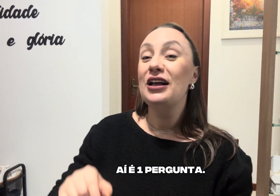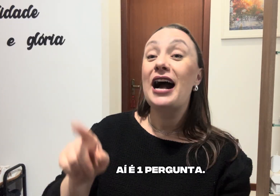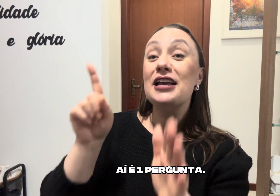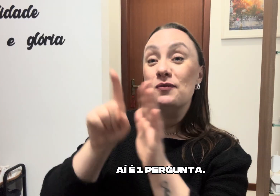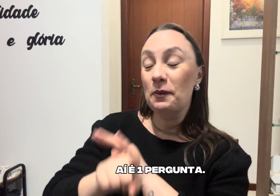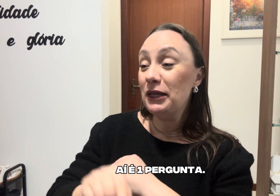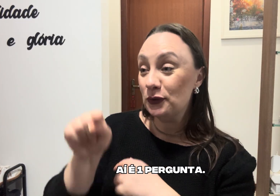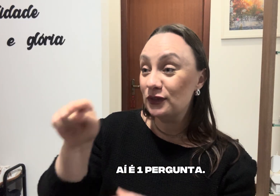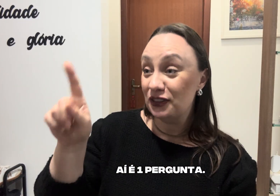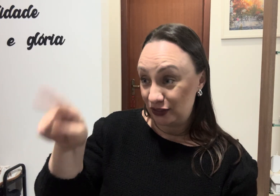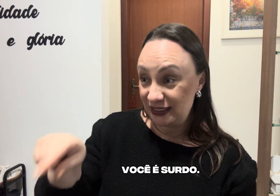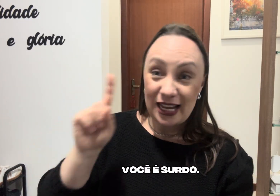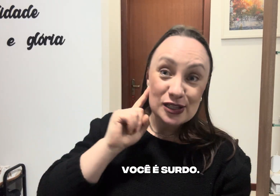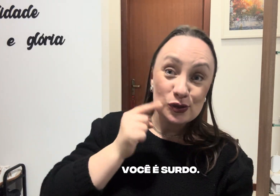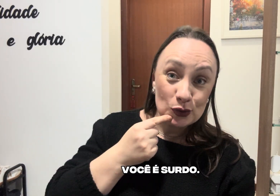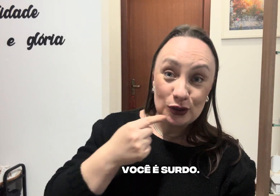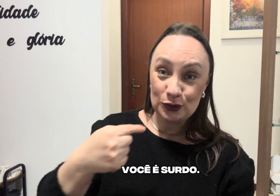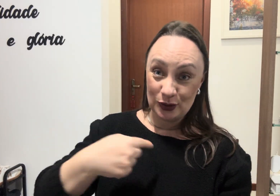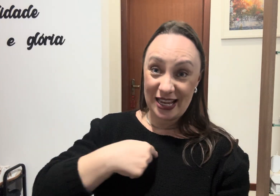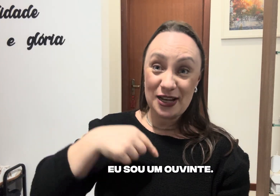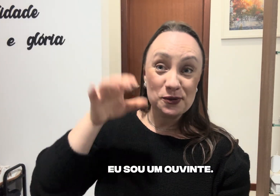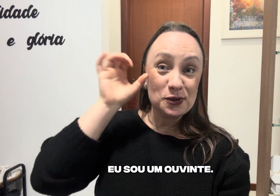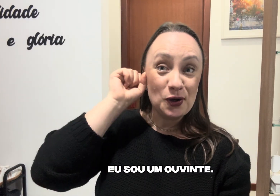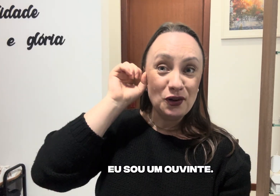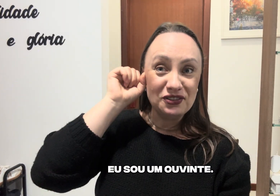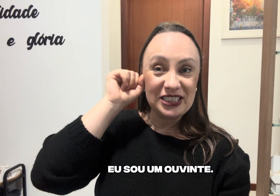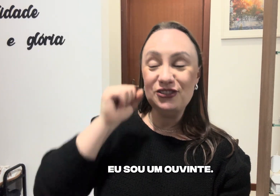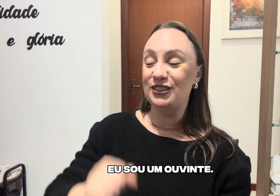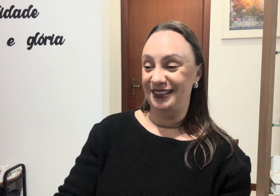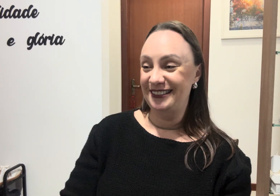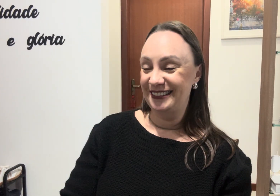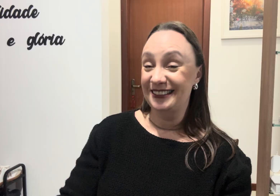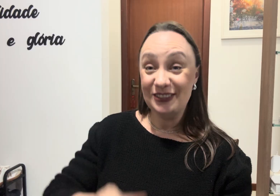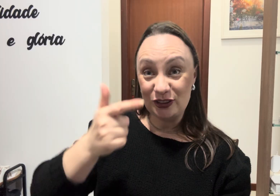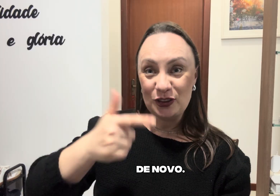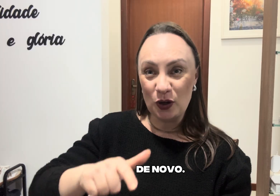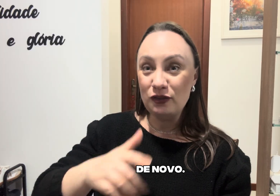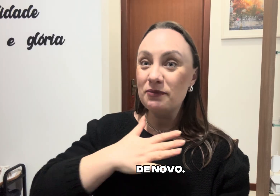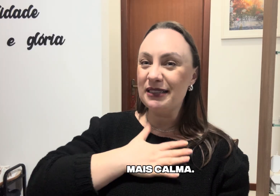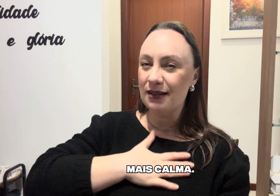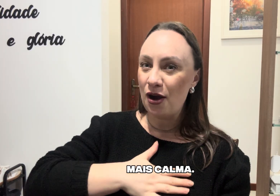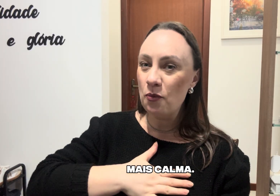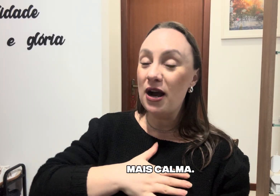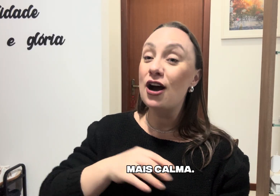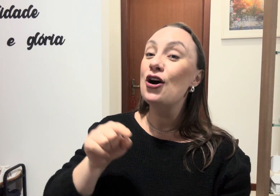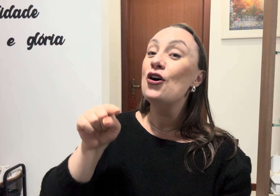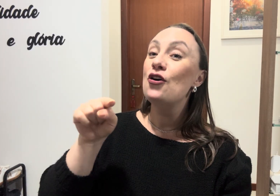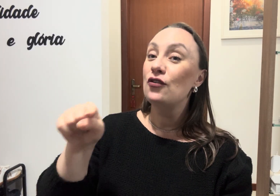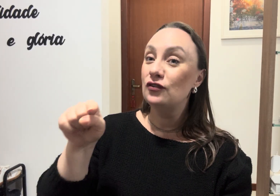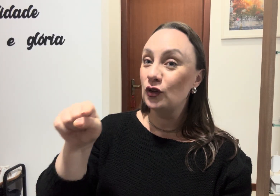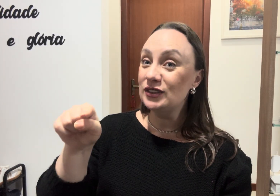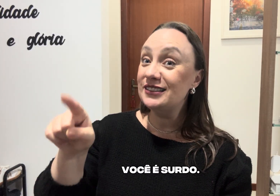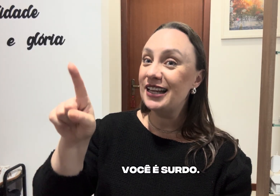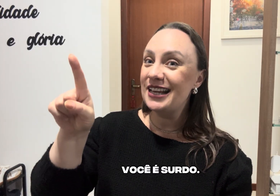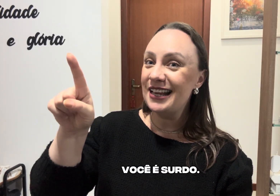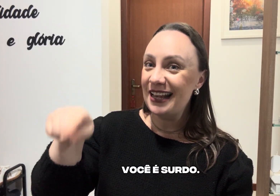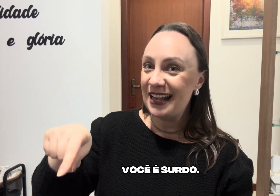Aí é uma pergunta, você é surdo? Eu sou ouvinte. De novo, mais calma. Você